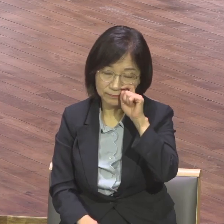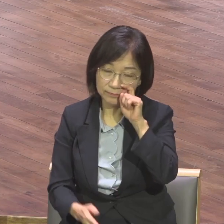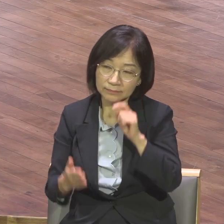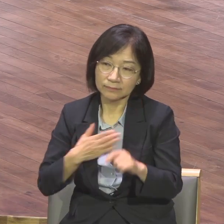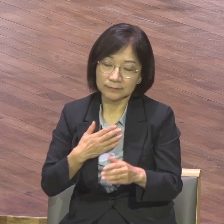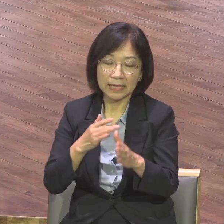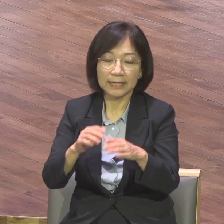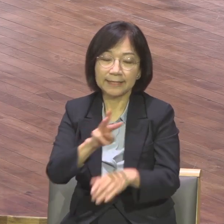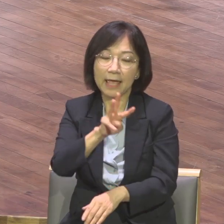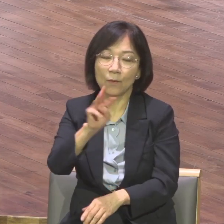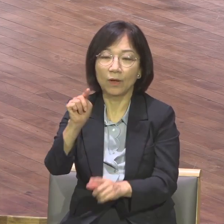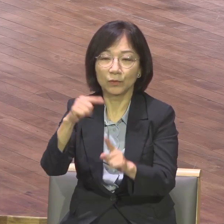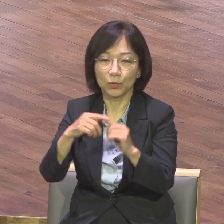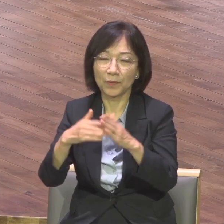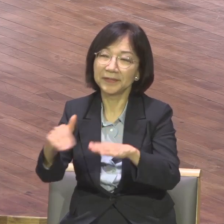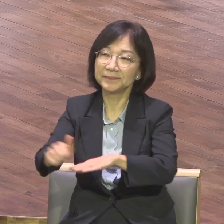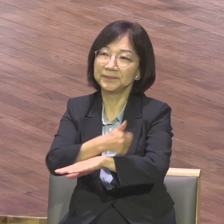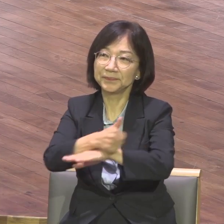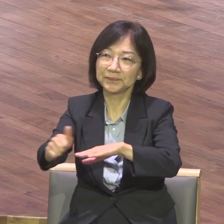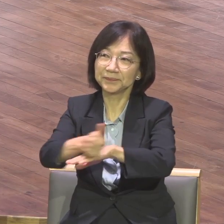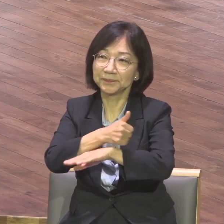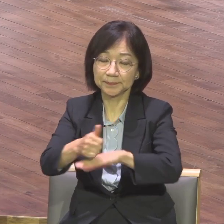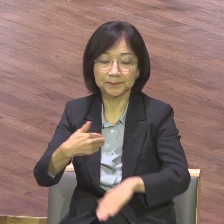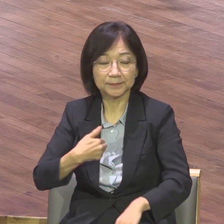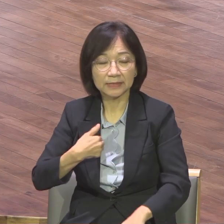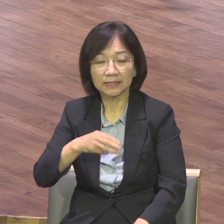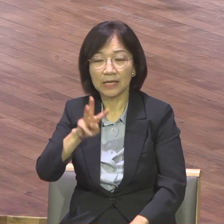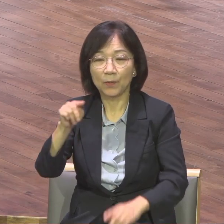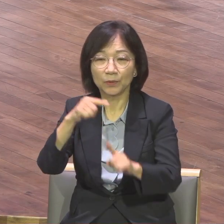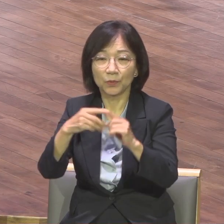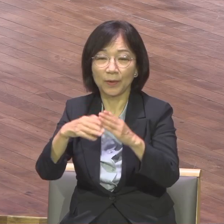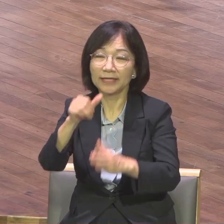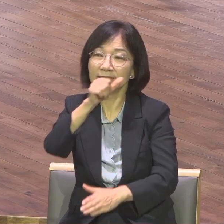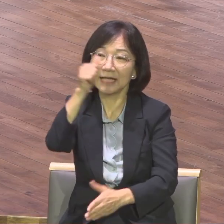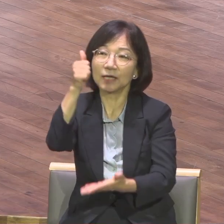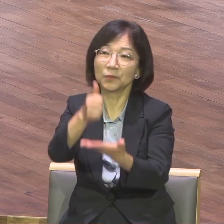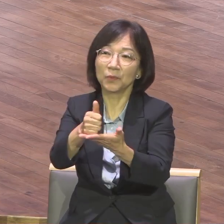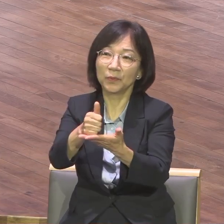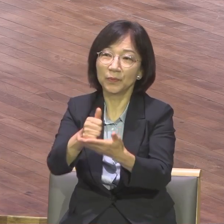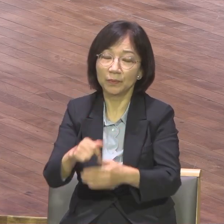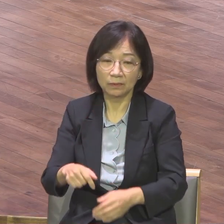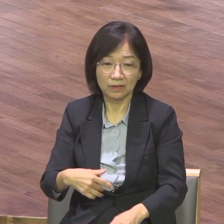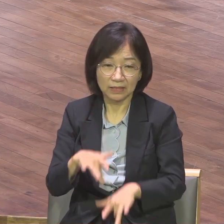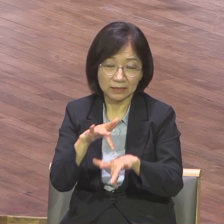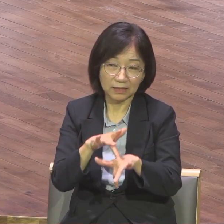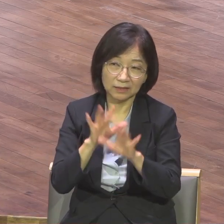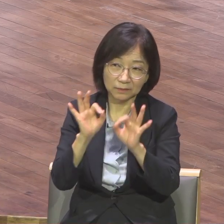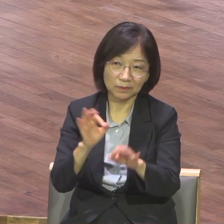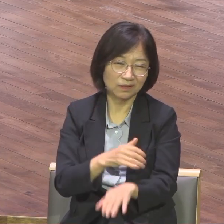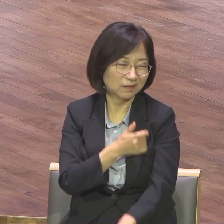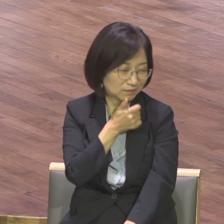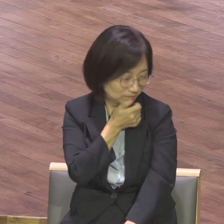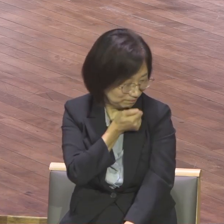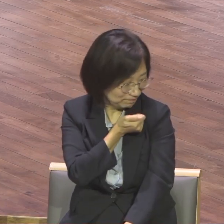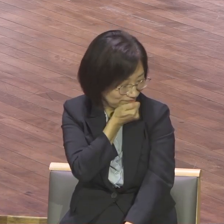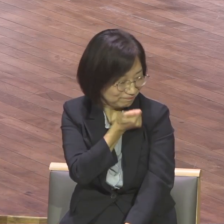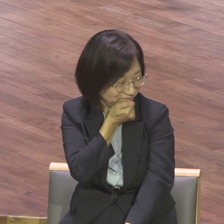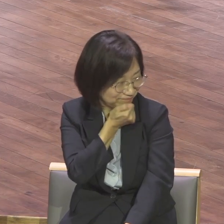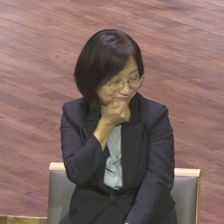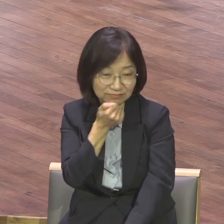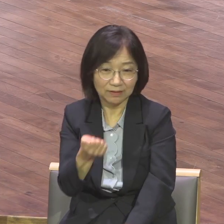장로인데 글쎄 눈썹 하나 까딱 안 한다니까요. 얼마나 영적으로 무장됐냐가 무서워. 영 얼마나